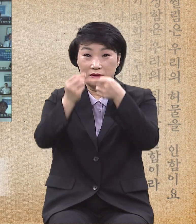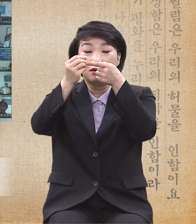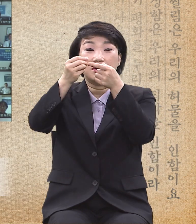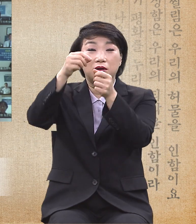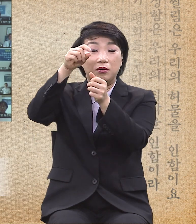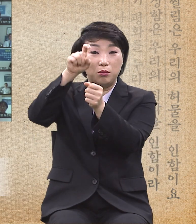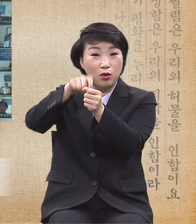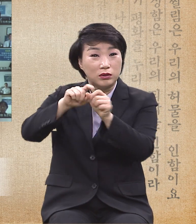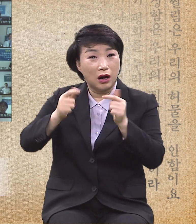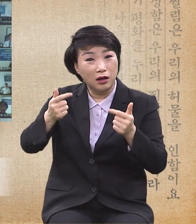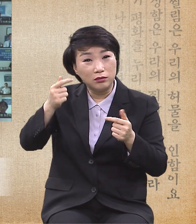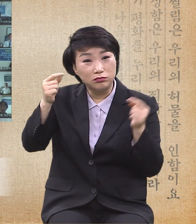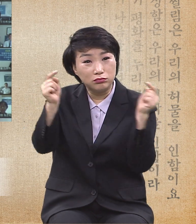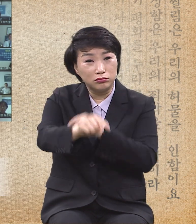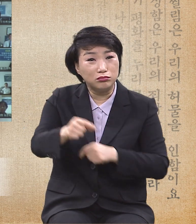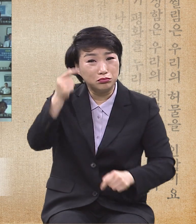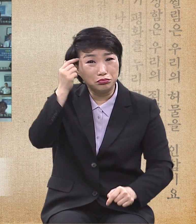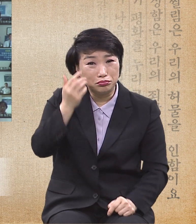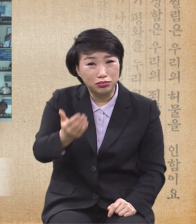목적이 아니냐?